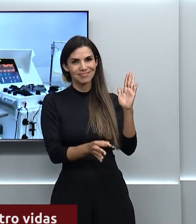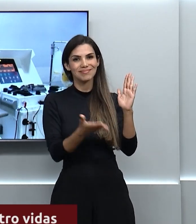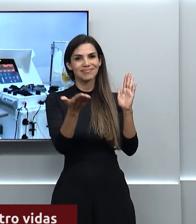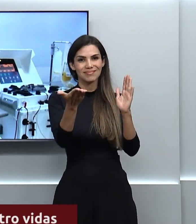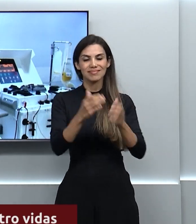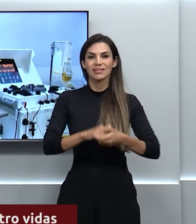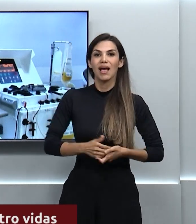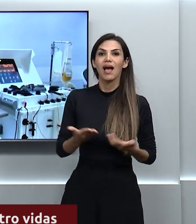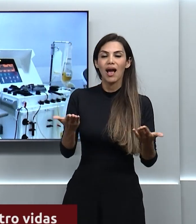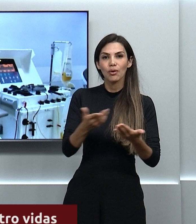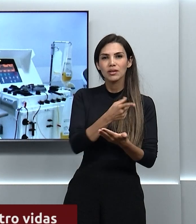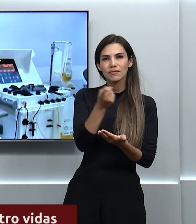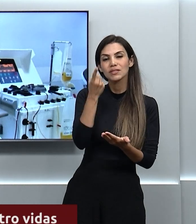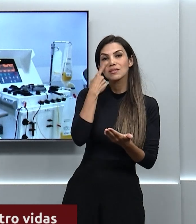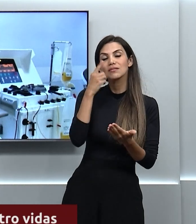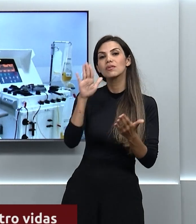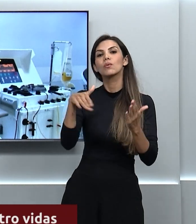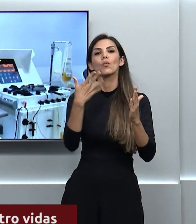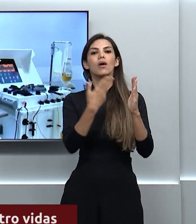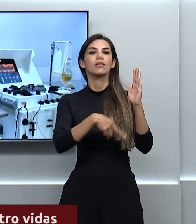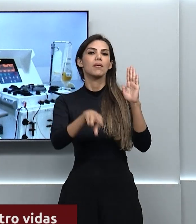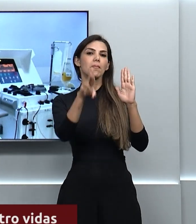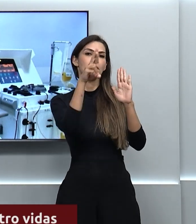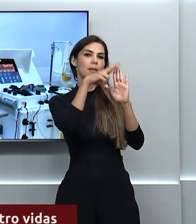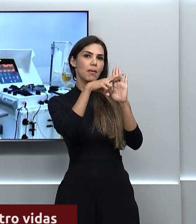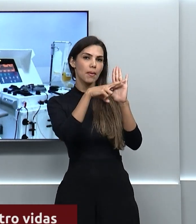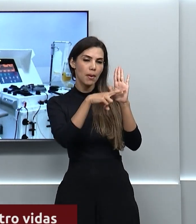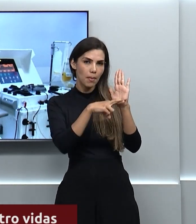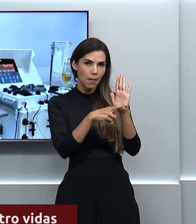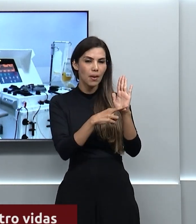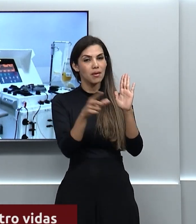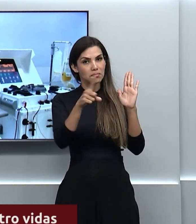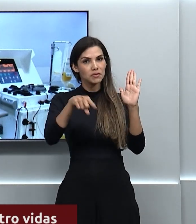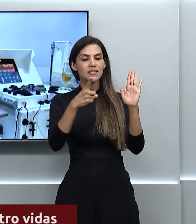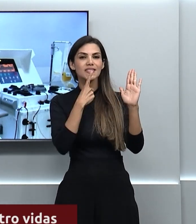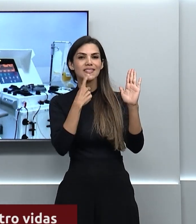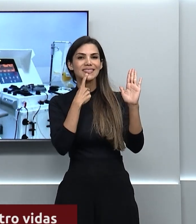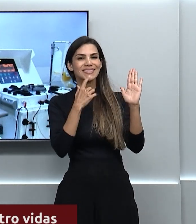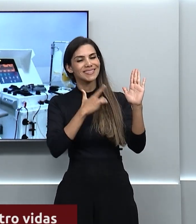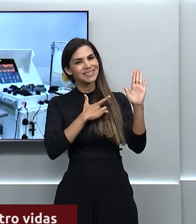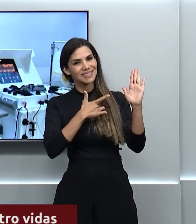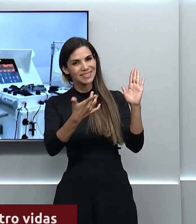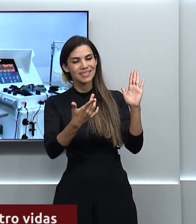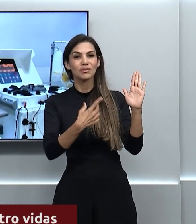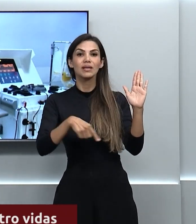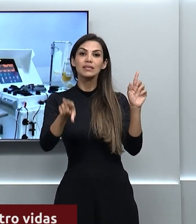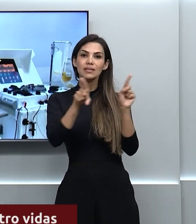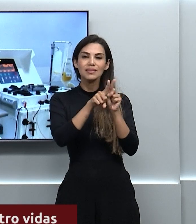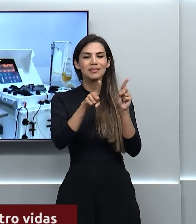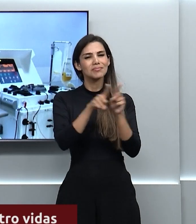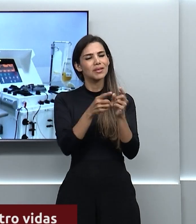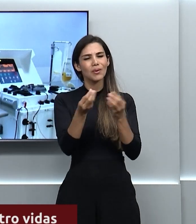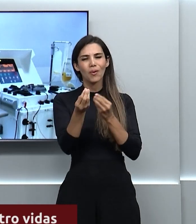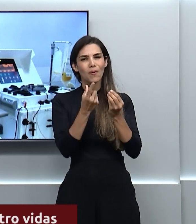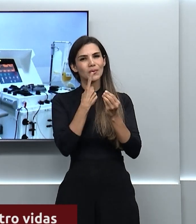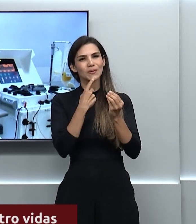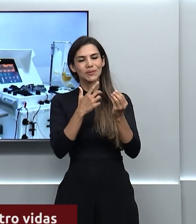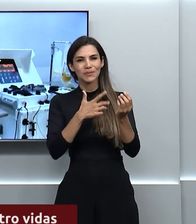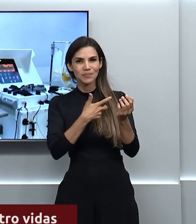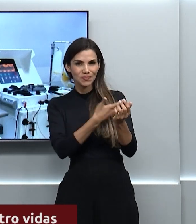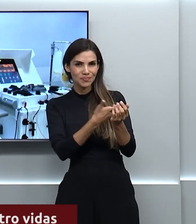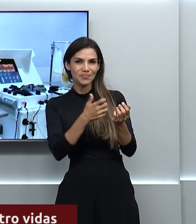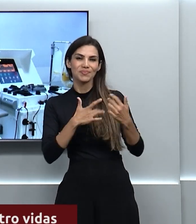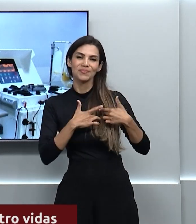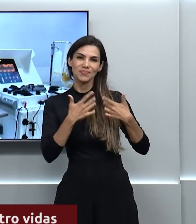Bom, e você vai conferir agora quais são esses pré-requisitos para a doação e sobre a importância também desse ato no conteúdo produzido